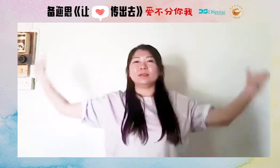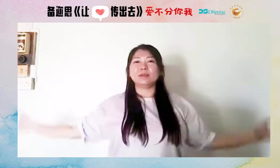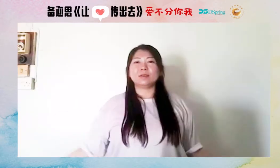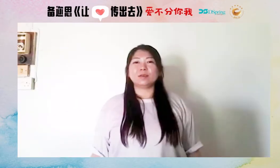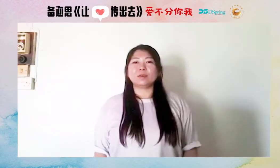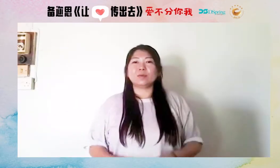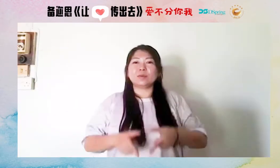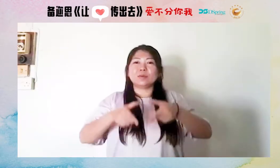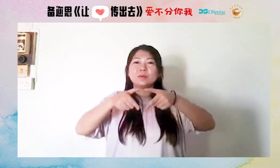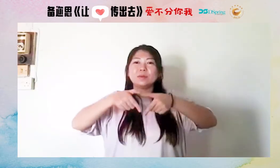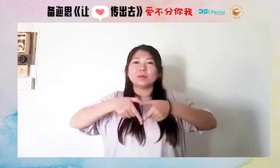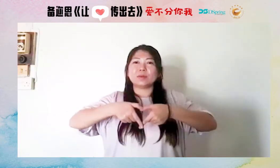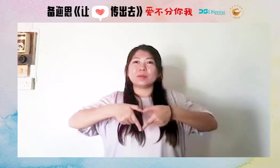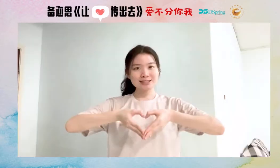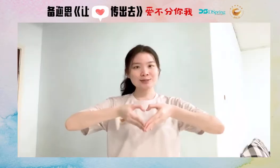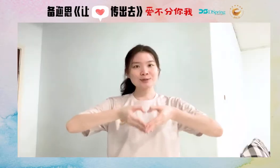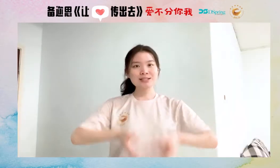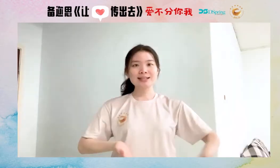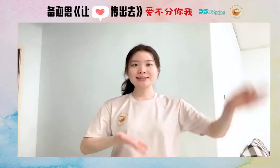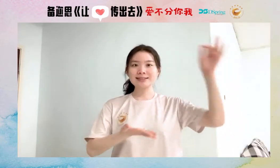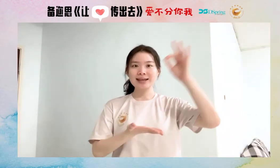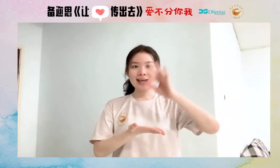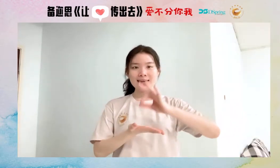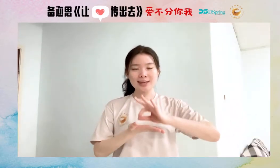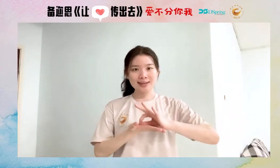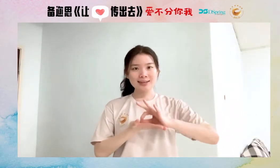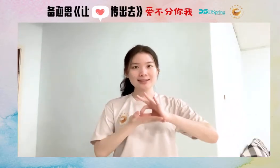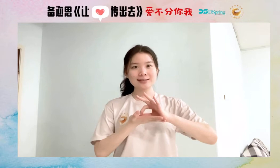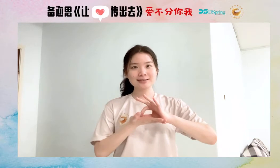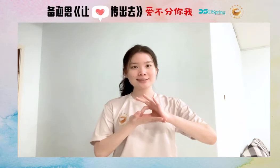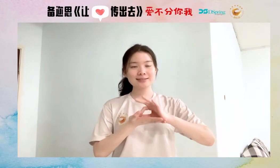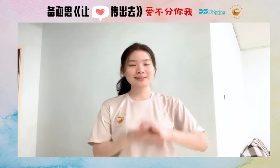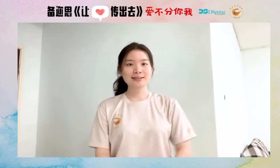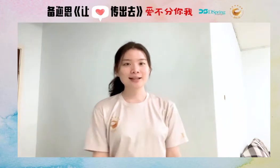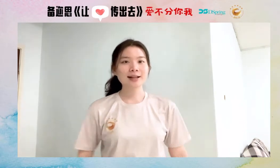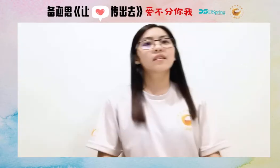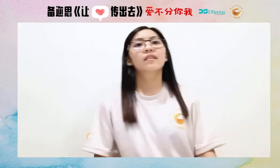切在我们心中沉淀，